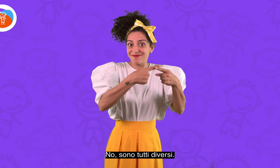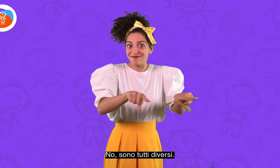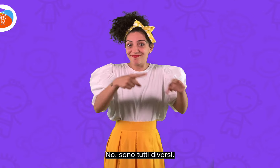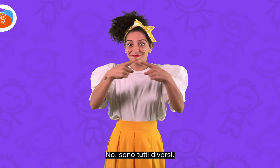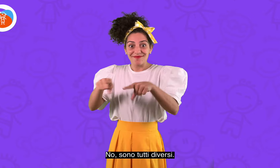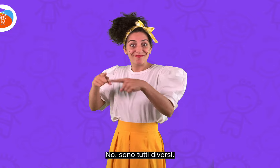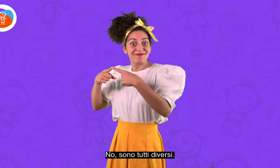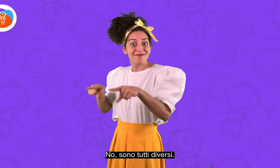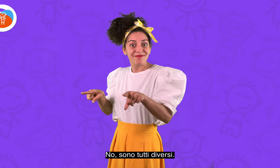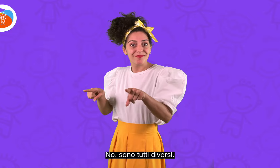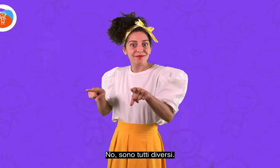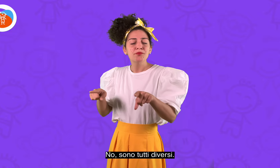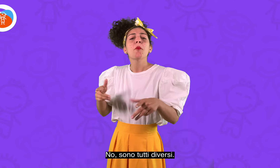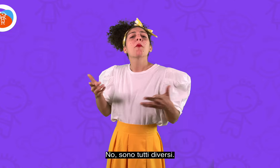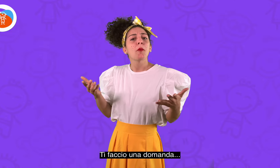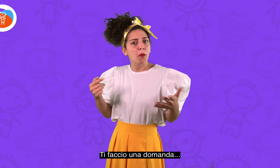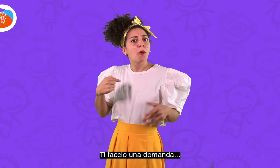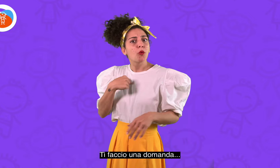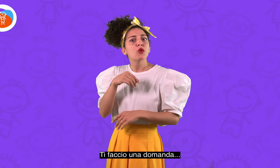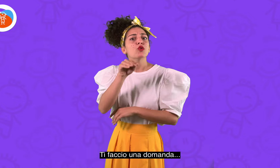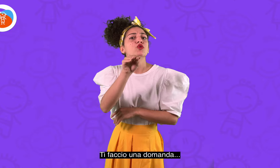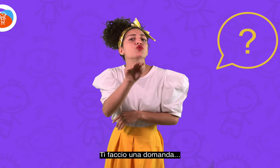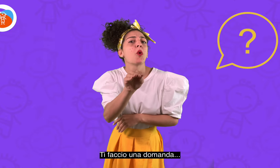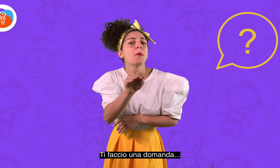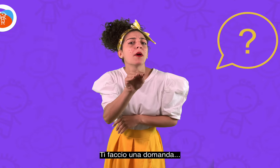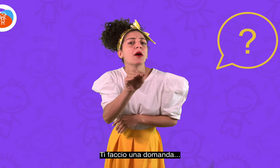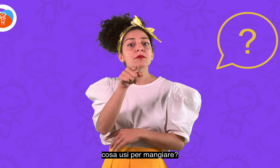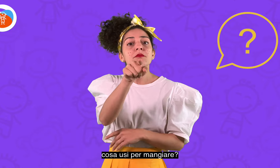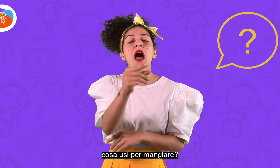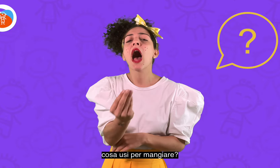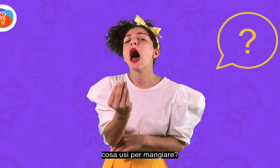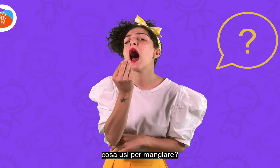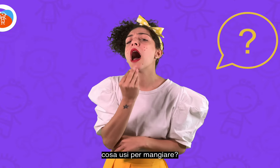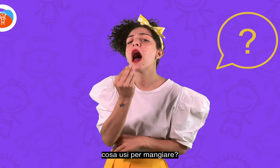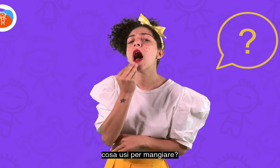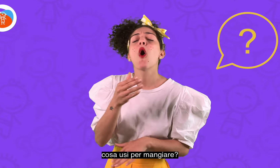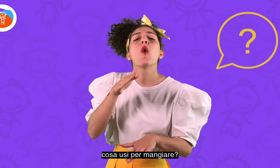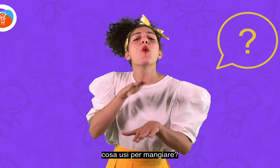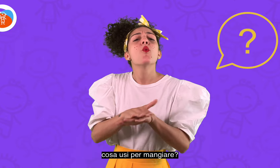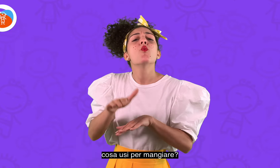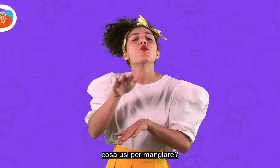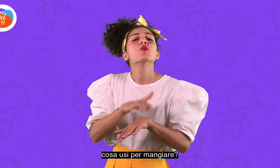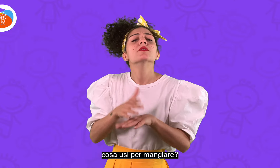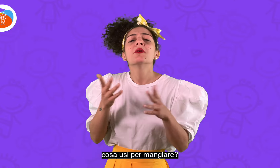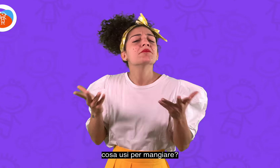No! Sono tutti diversi! Ti faccio una domanda! Cosa usi per mangiare?